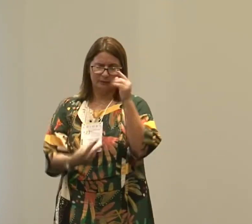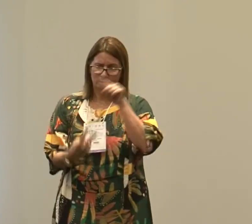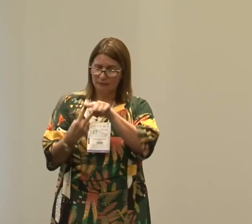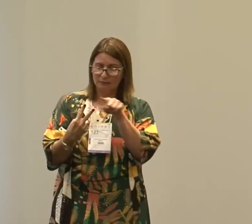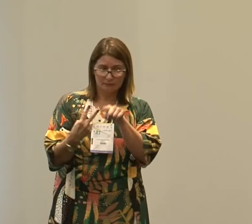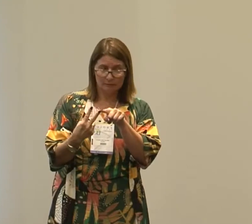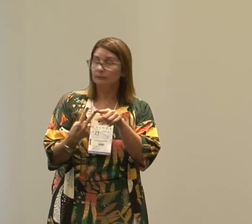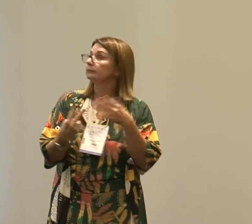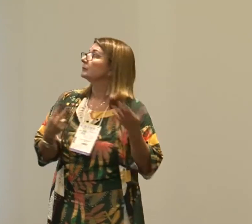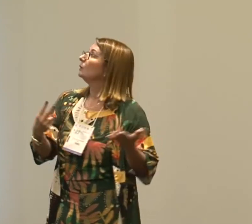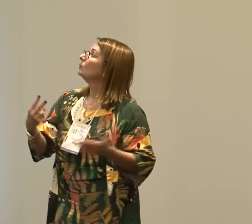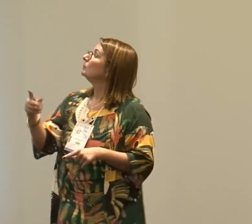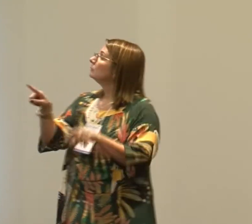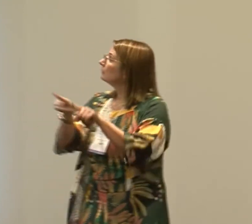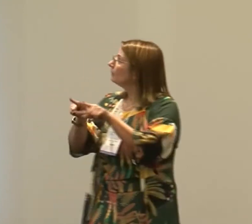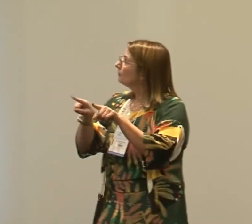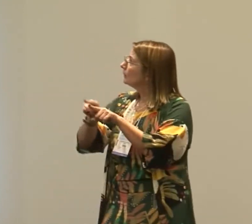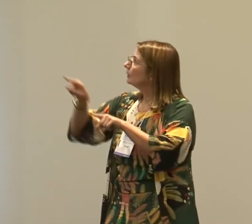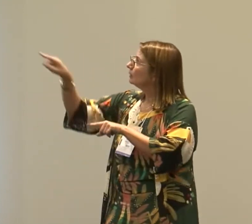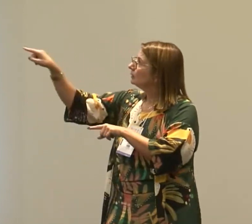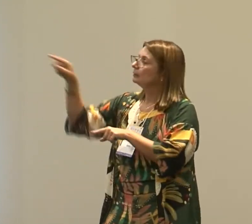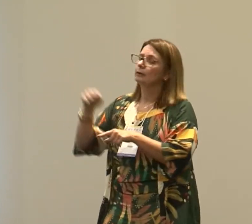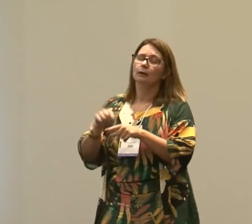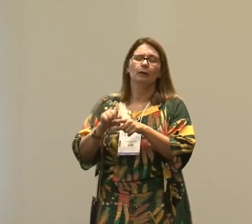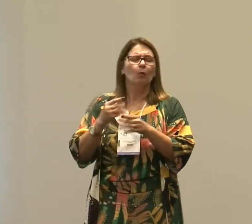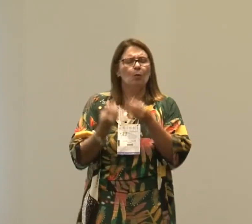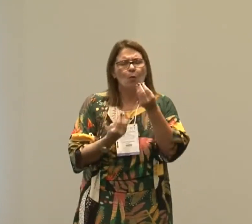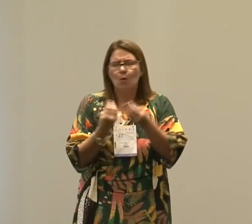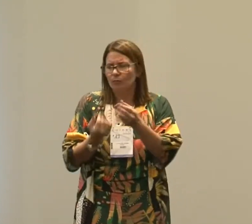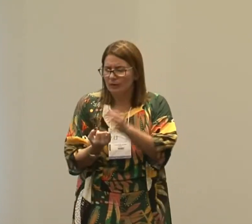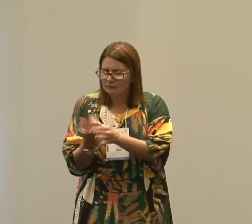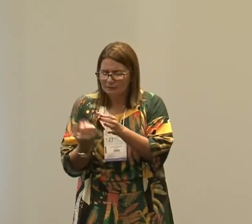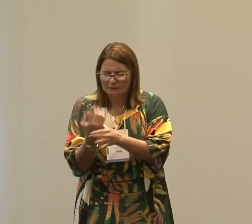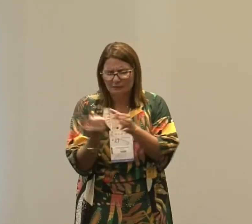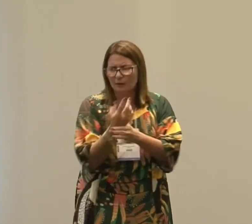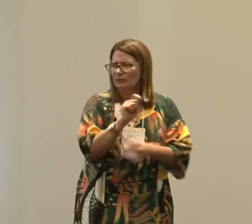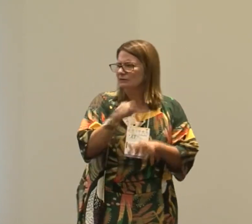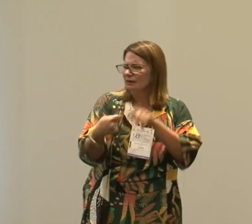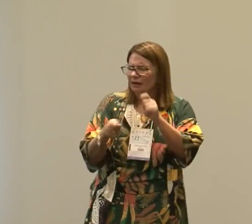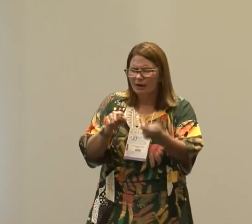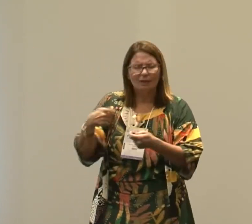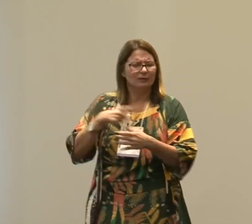Por que bilíngue? Uma língua é português e outra língua é a Libras.